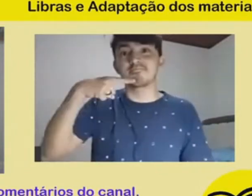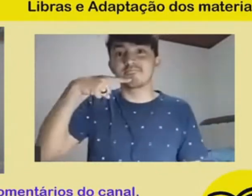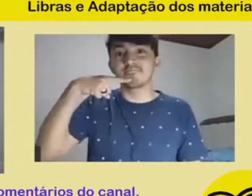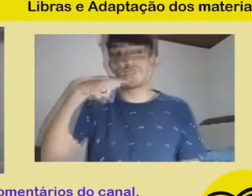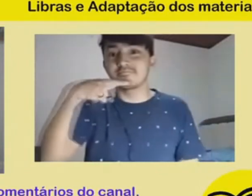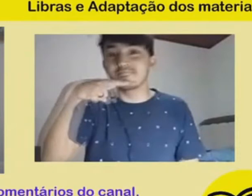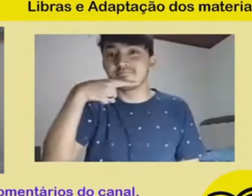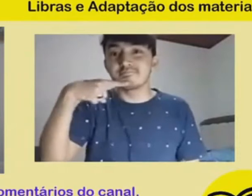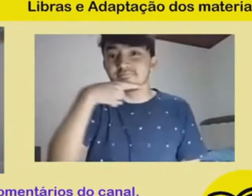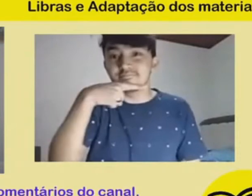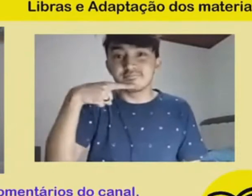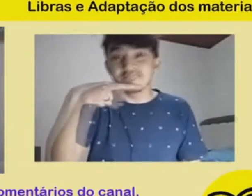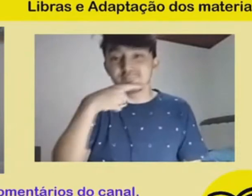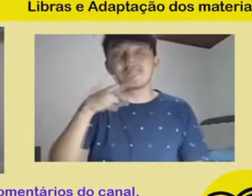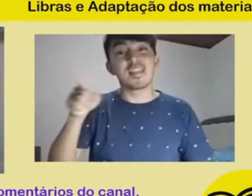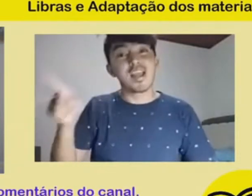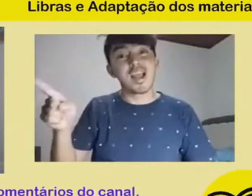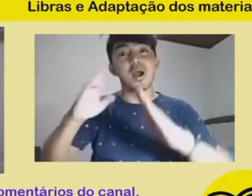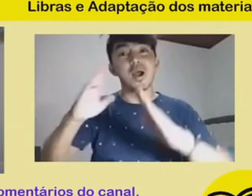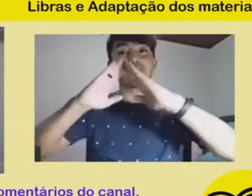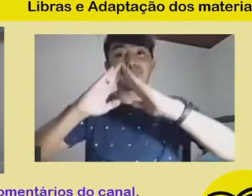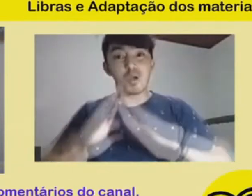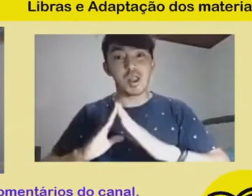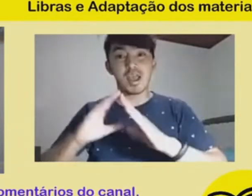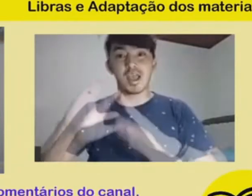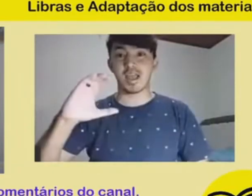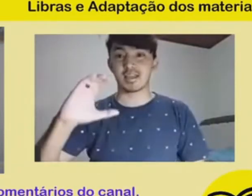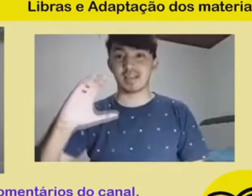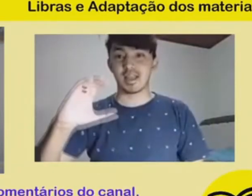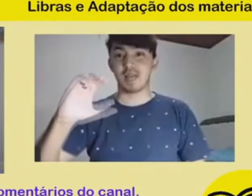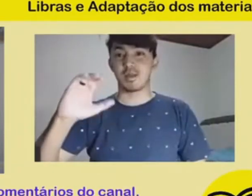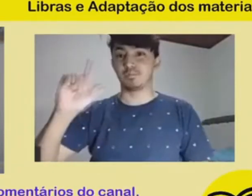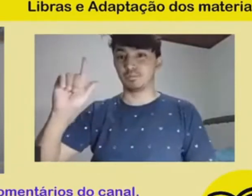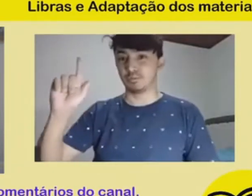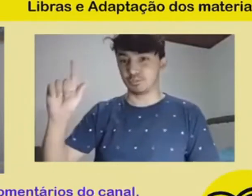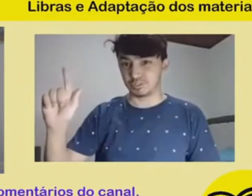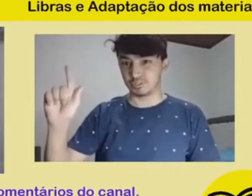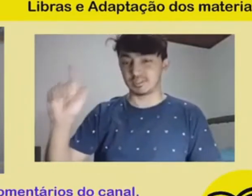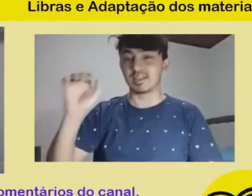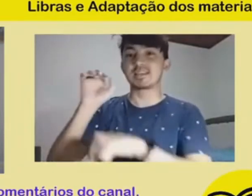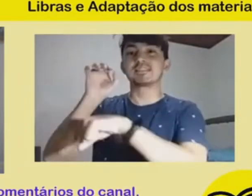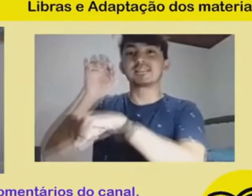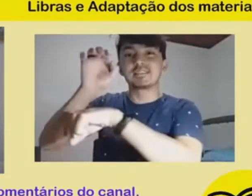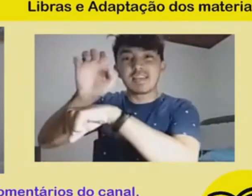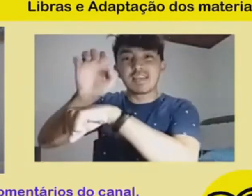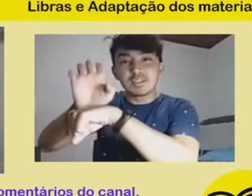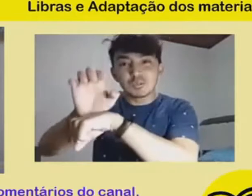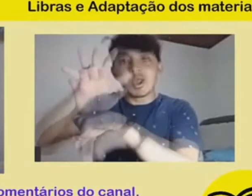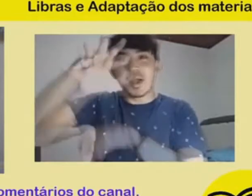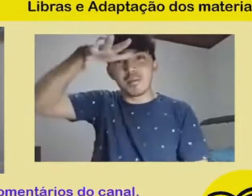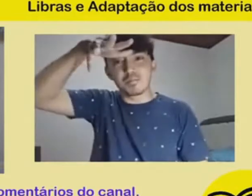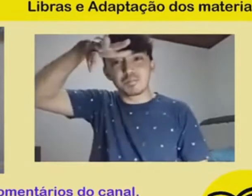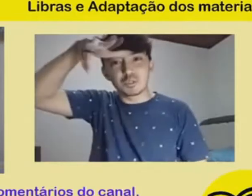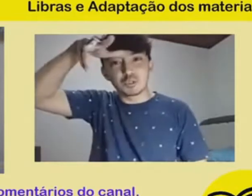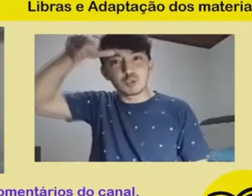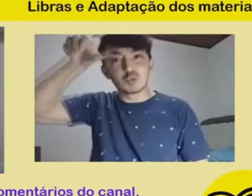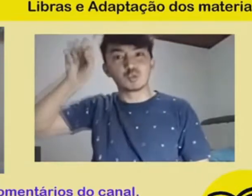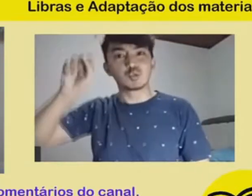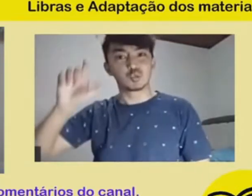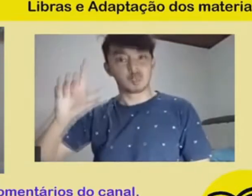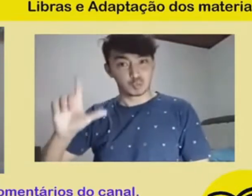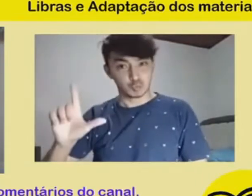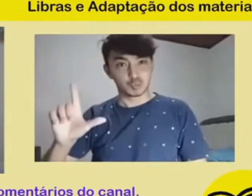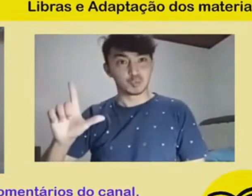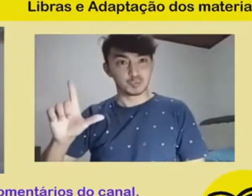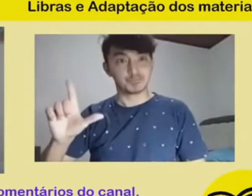O sinal dela é este aqui. Ela mora em Campo Grande, no estado